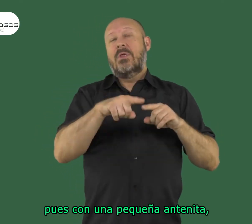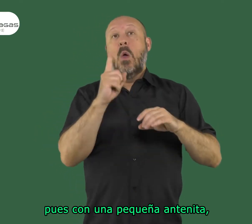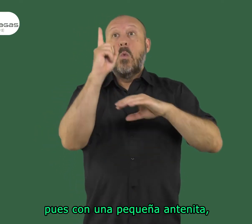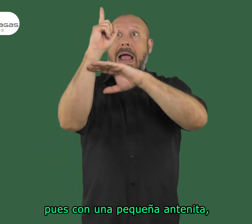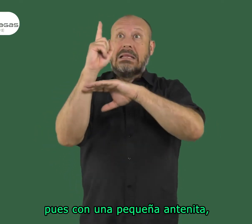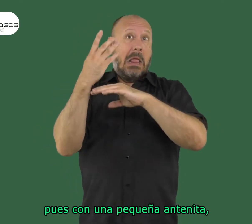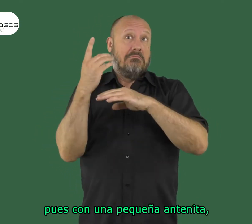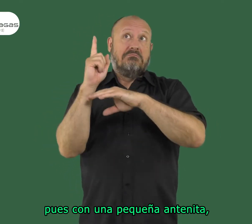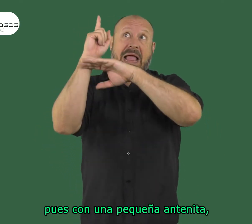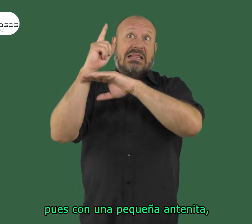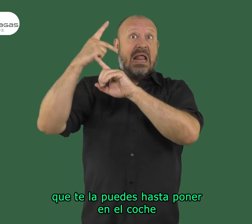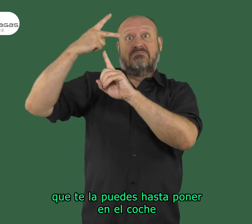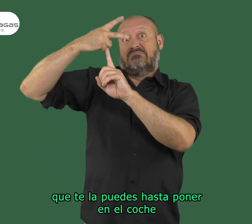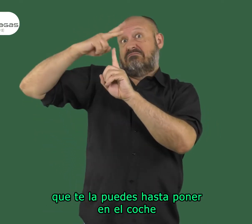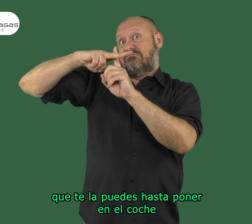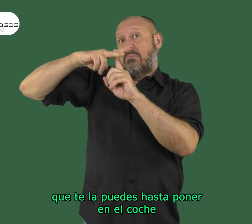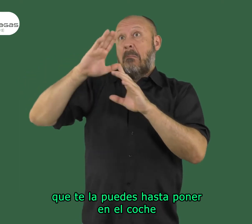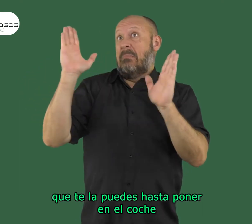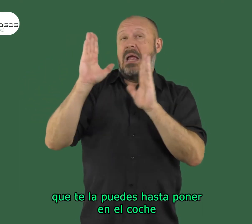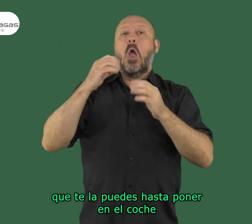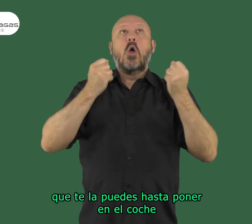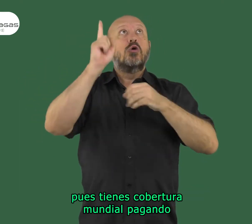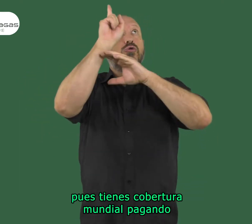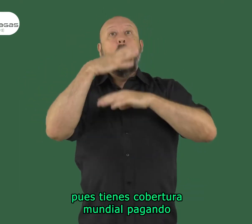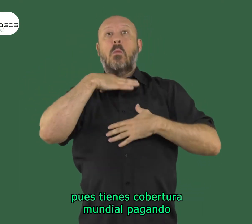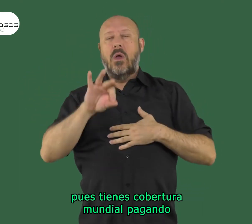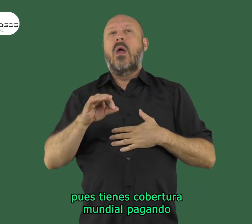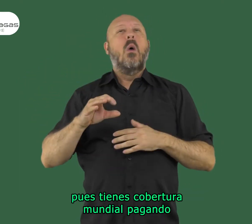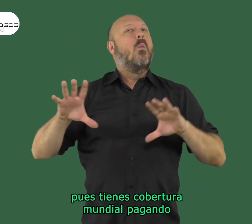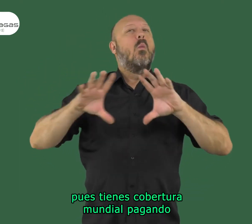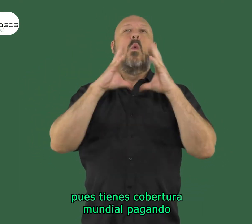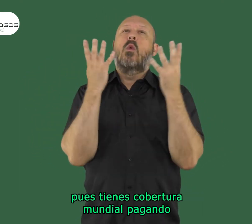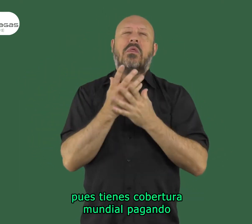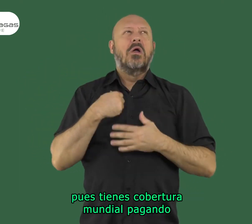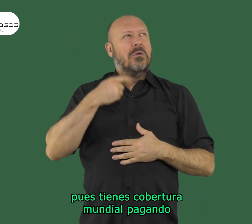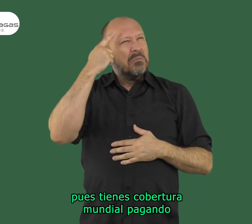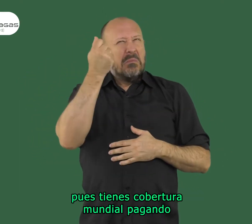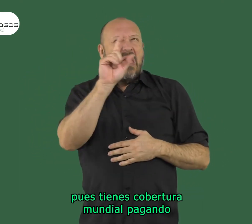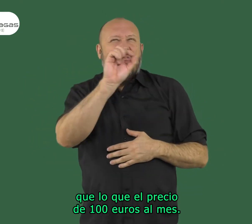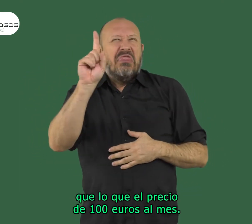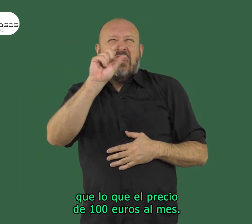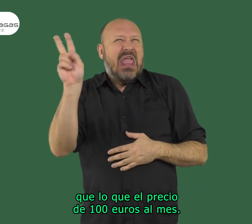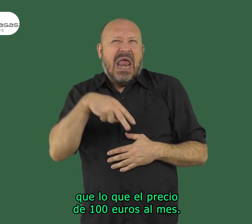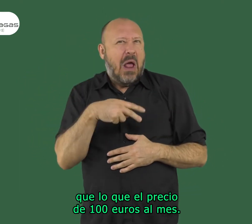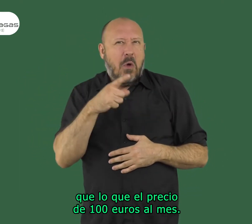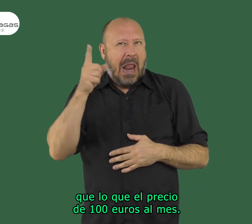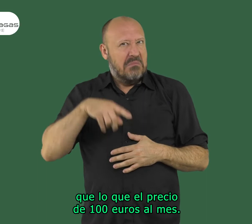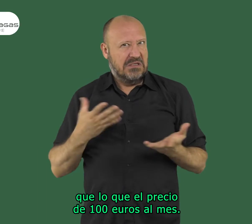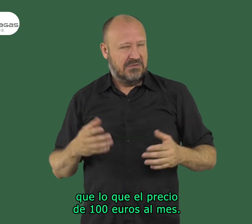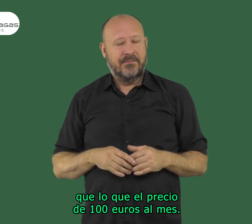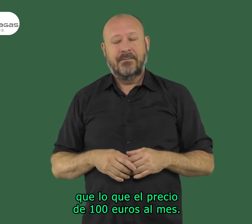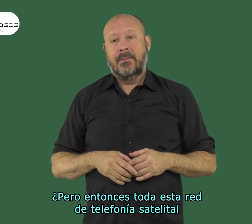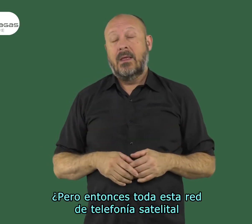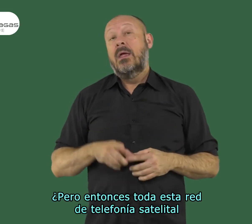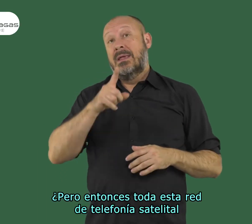ahora, pues con una pequeña antenita, que te la puedes hasta poner en el coche, pues tienes cobertura mundial y estás pagando, creo que el precio es 100 euros